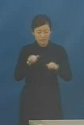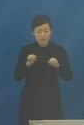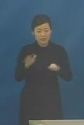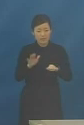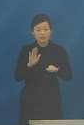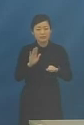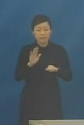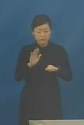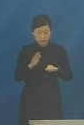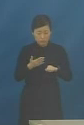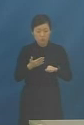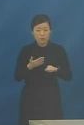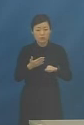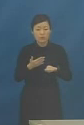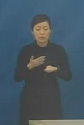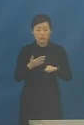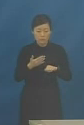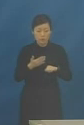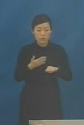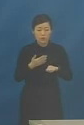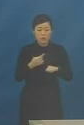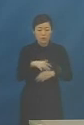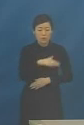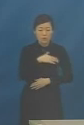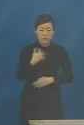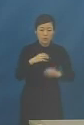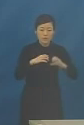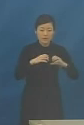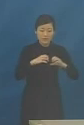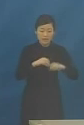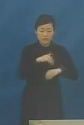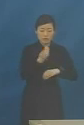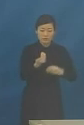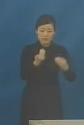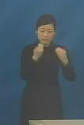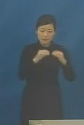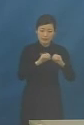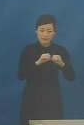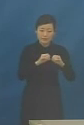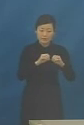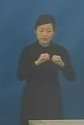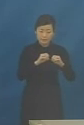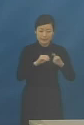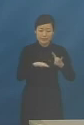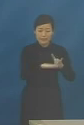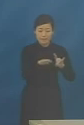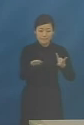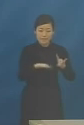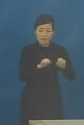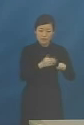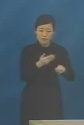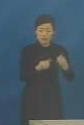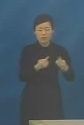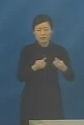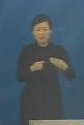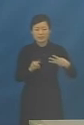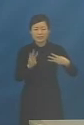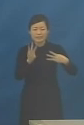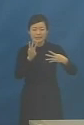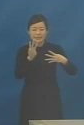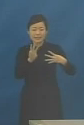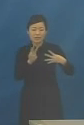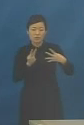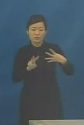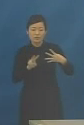相当する私ども3位ういろさんキャンペーンだと彼を発動できるかどうかが基準がありますので3と2の間は重要であり